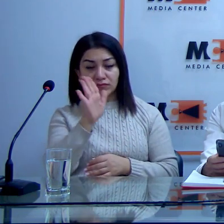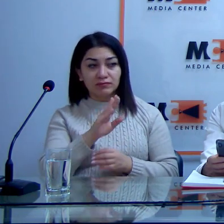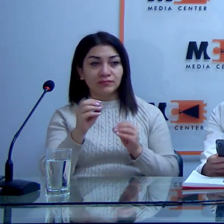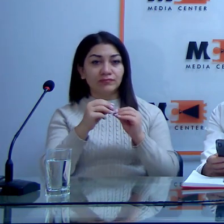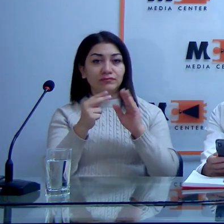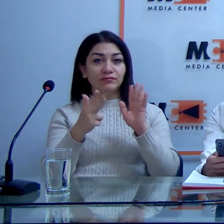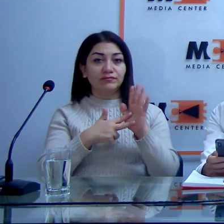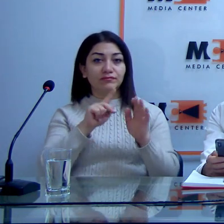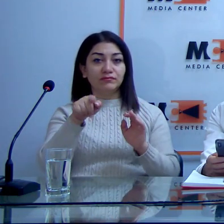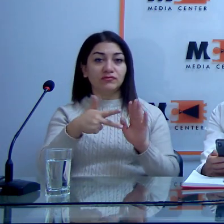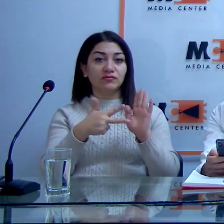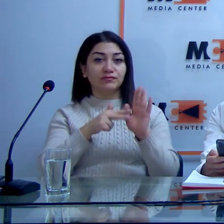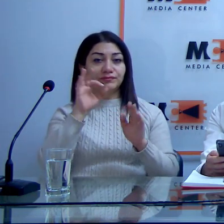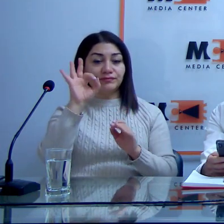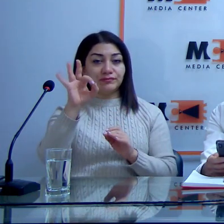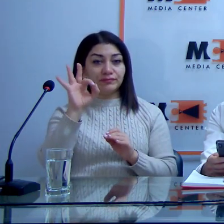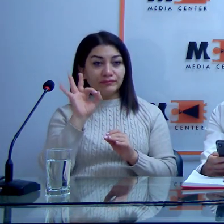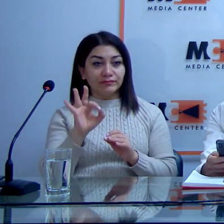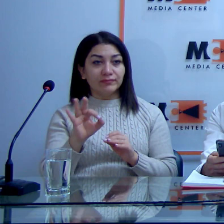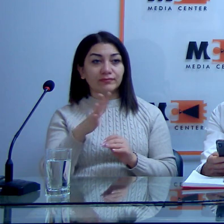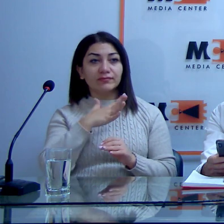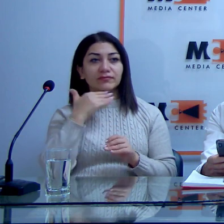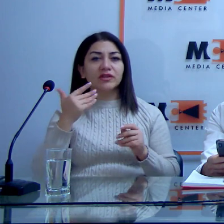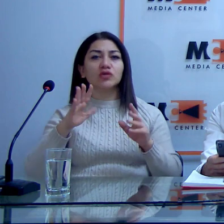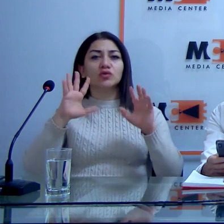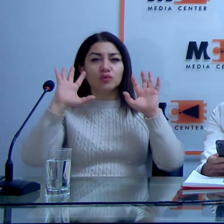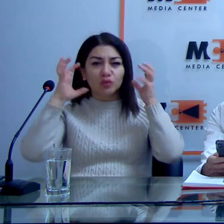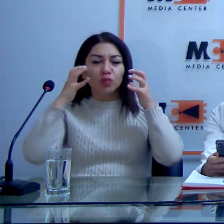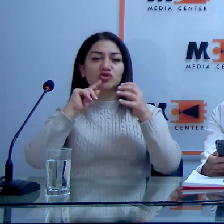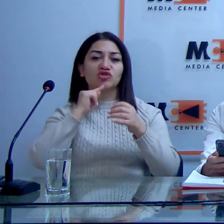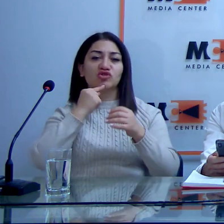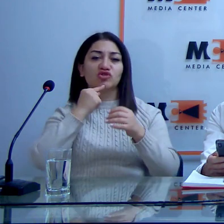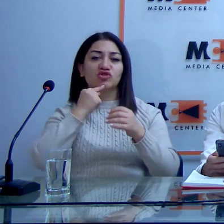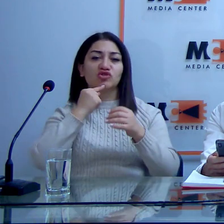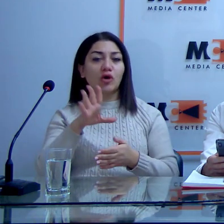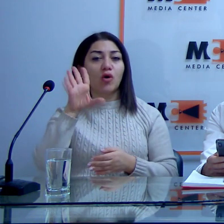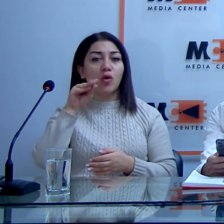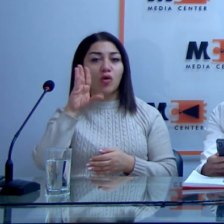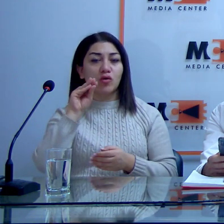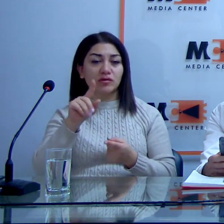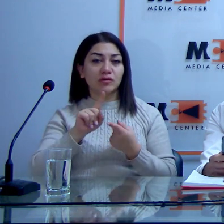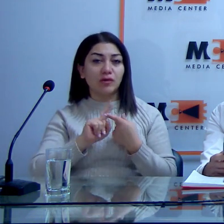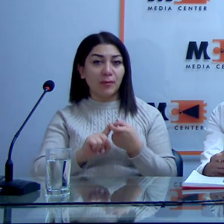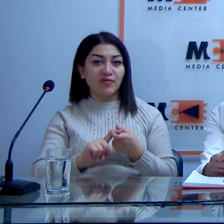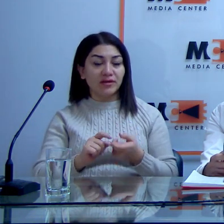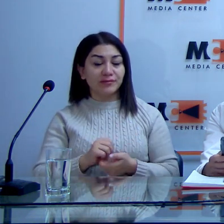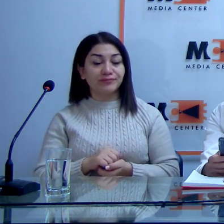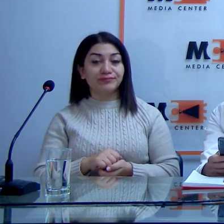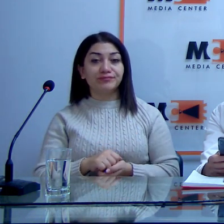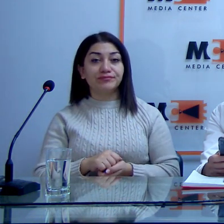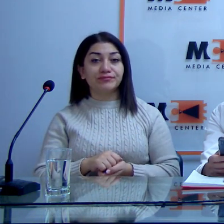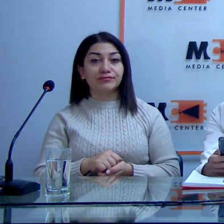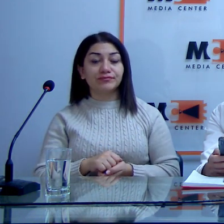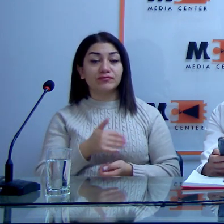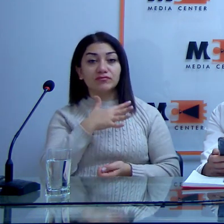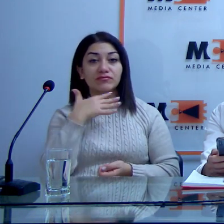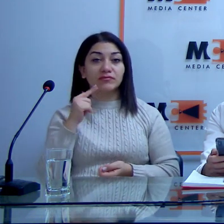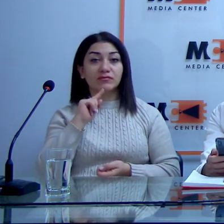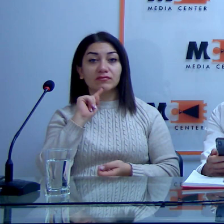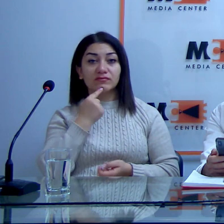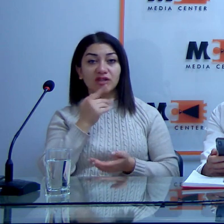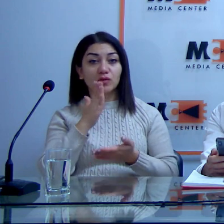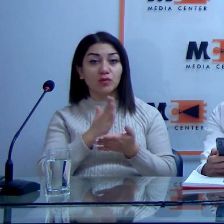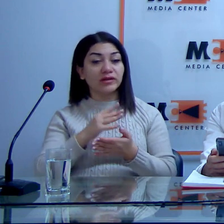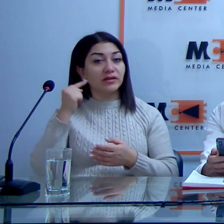իսկ 18.8%-ի մոտ կան շատ լուրջ դժվարություններ խոսելու հարցում։ Բավականին շատ դժվարություններ